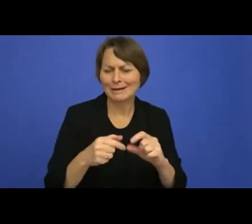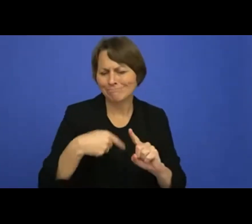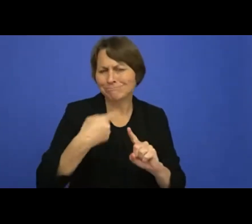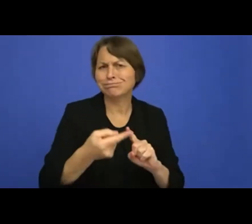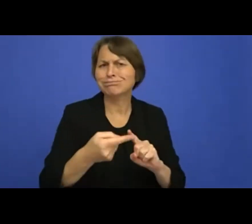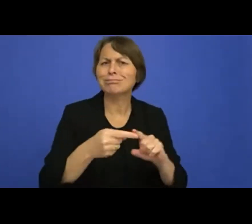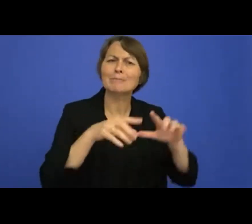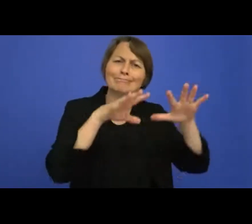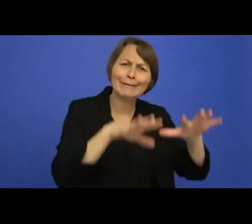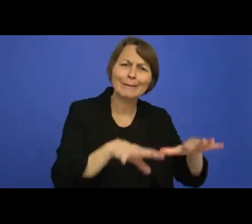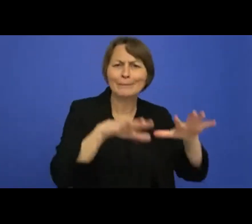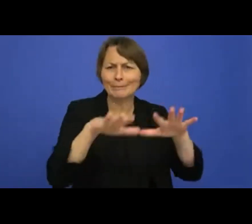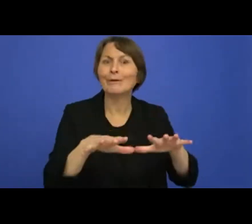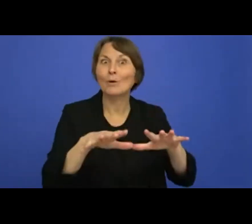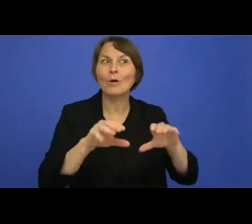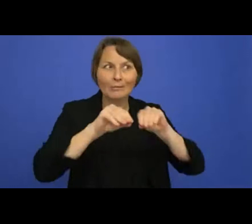cadre,